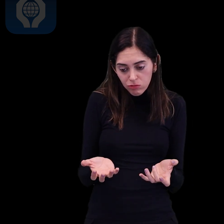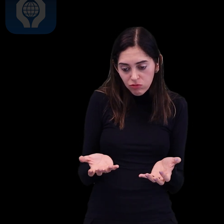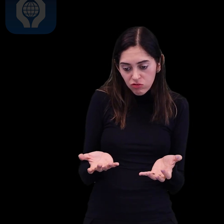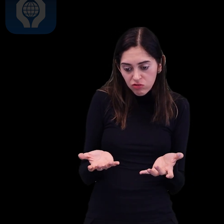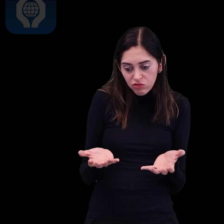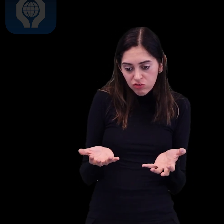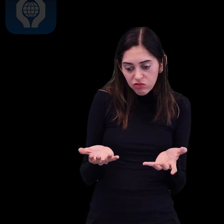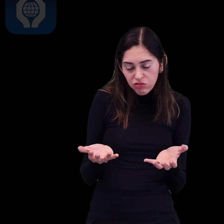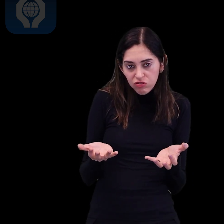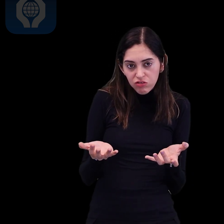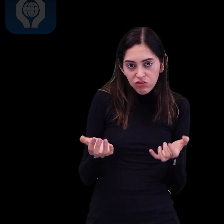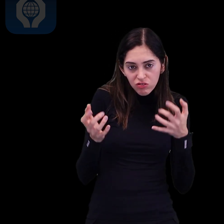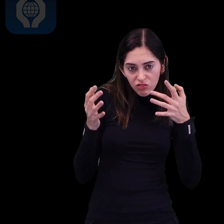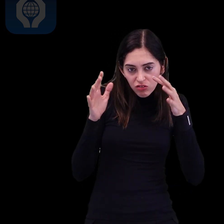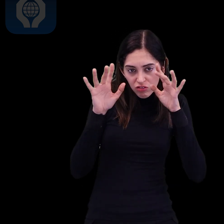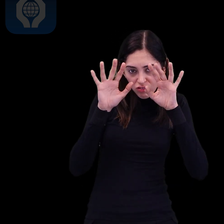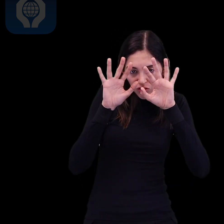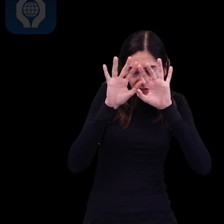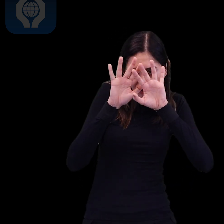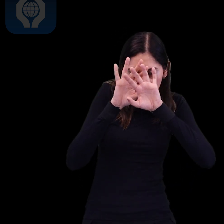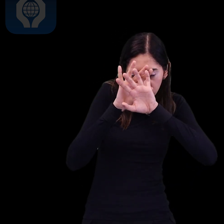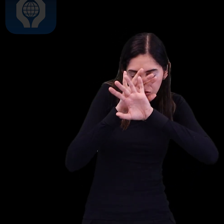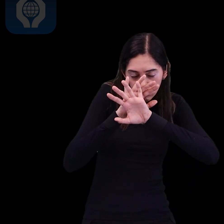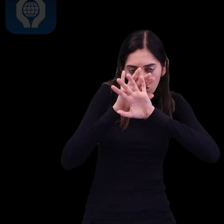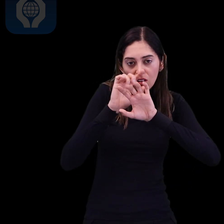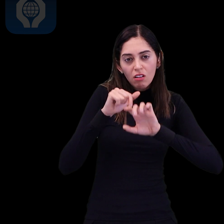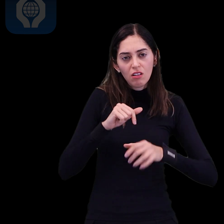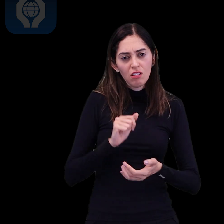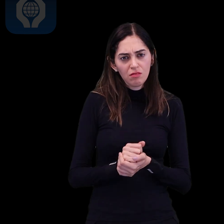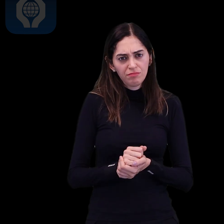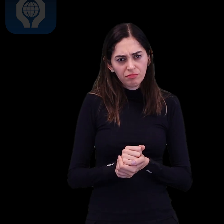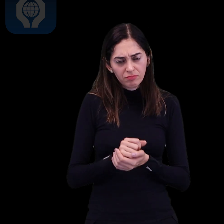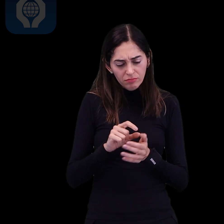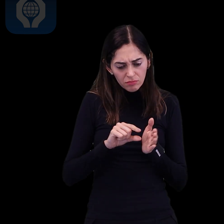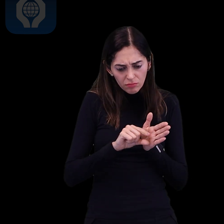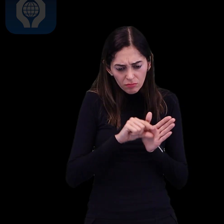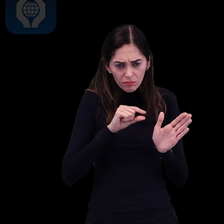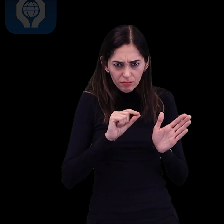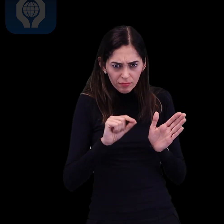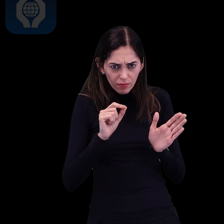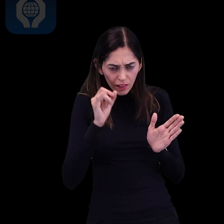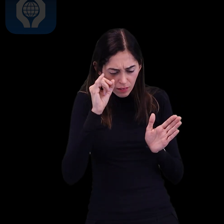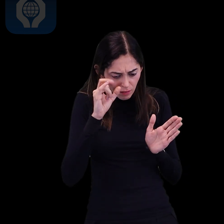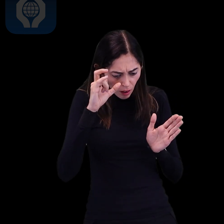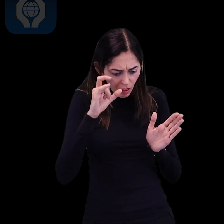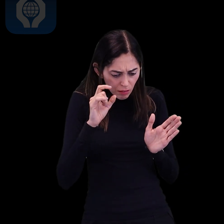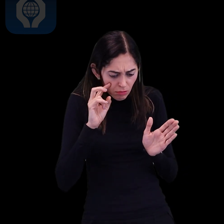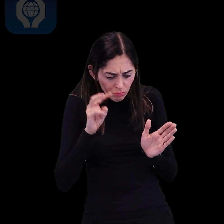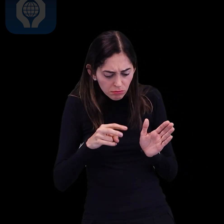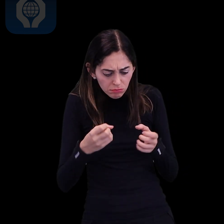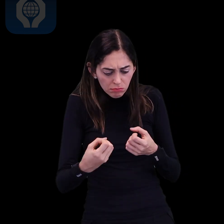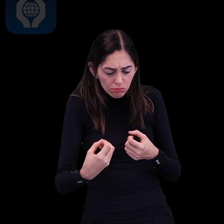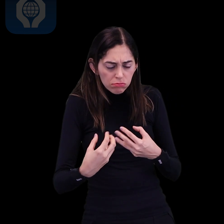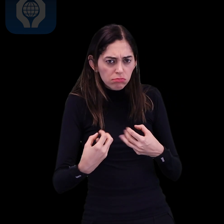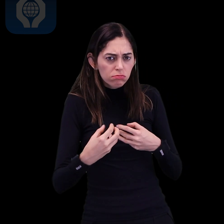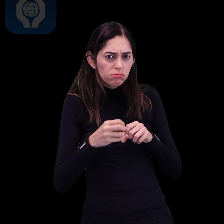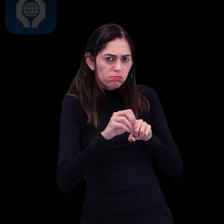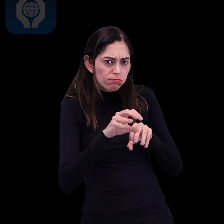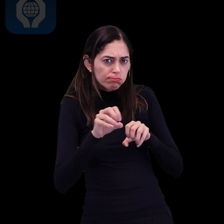terra. Esses versículos ensinam algo muito interessante sobre o princípio. No princípio, quando Deus